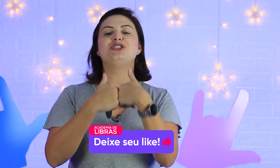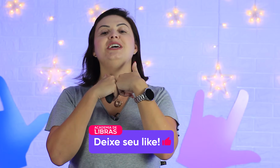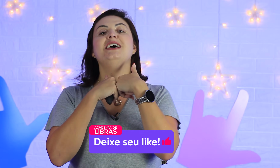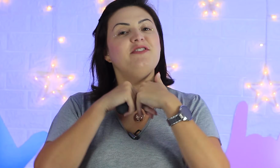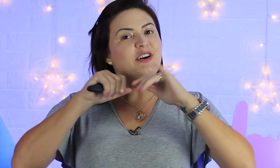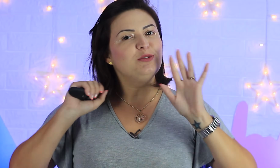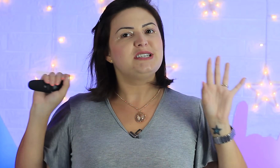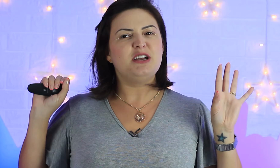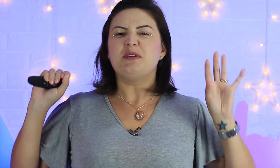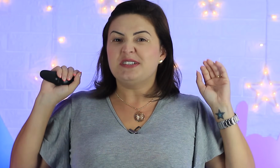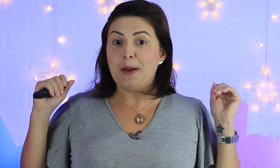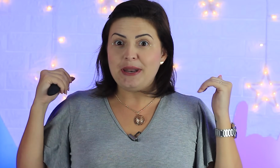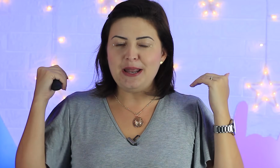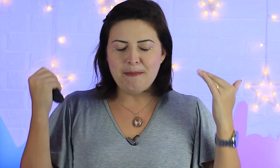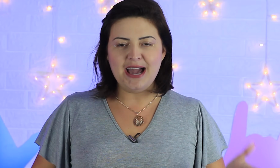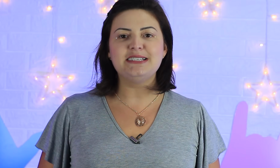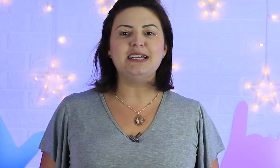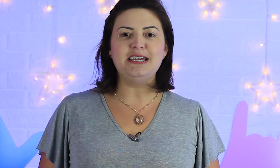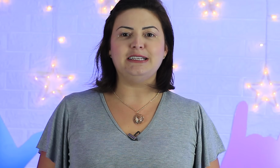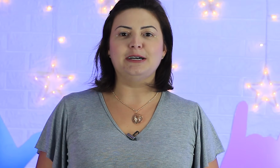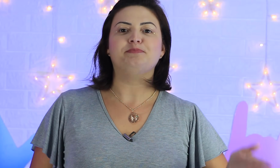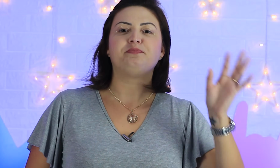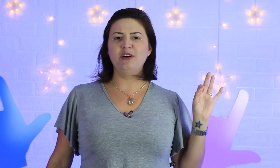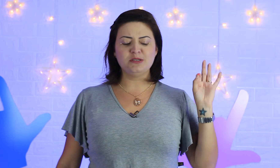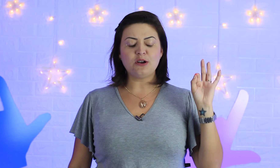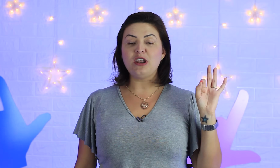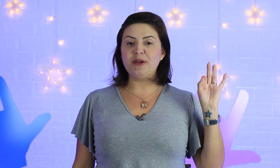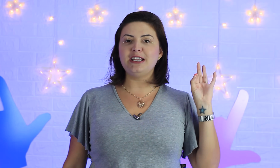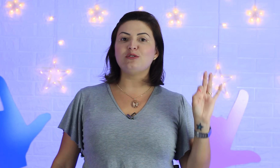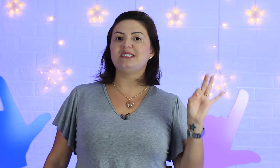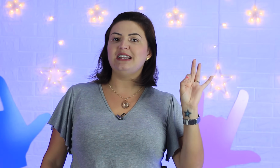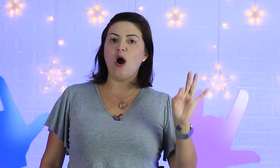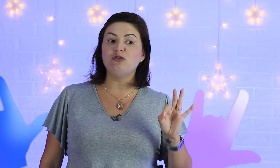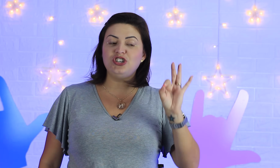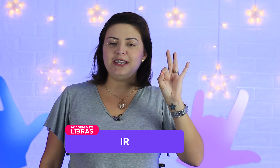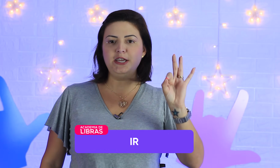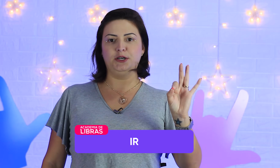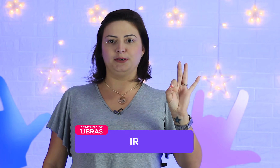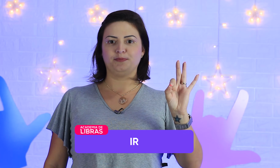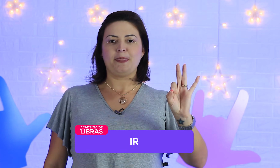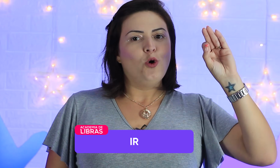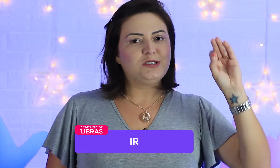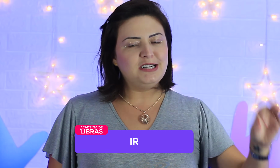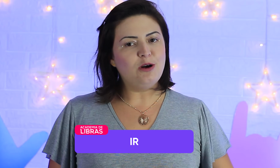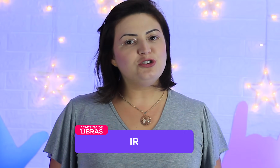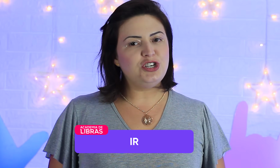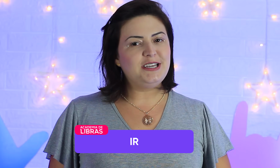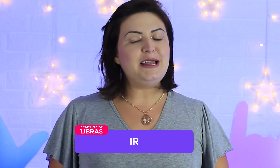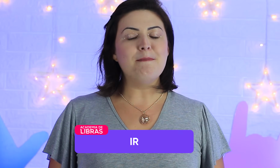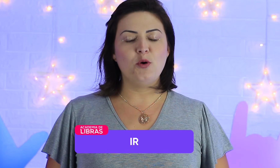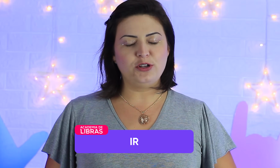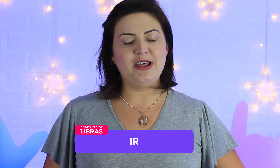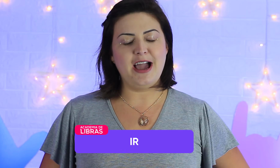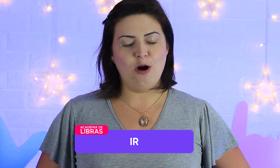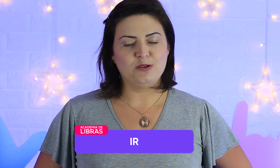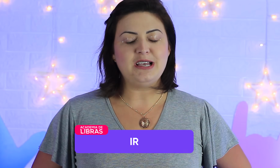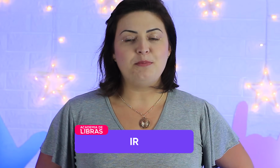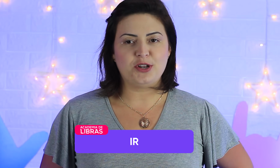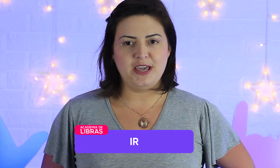E vamos seguir para você aprender mais ainda. Vamos agora aprender o sinal de ir. O sinal de ir, ele é muito legal. Sabe por quê?